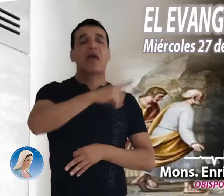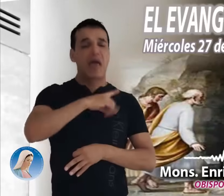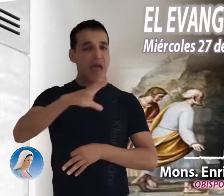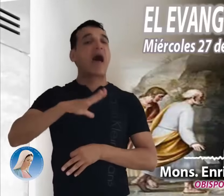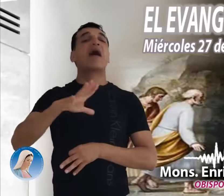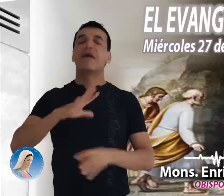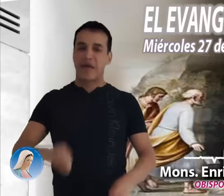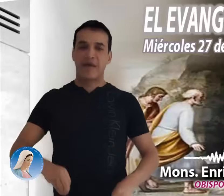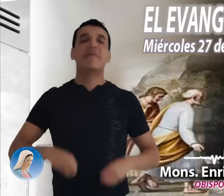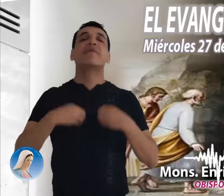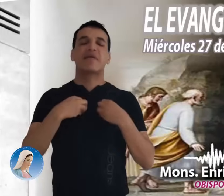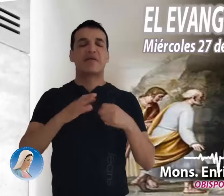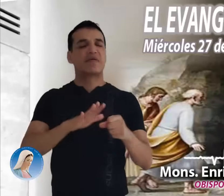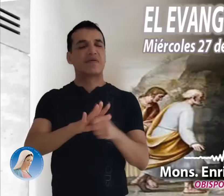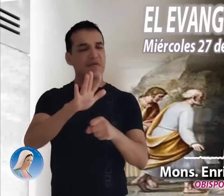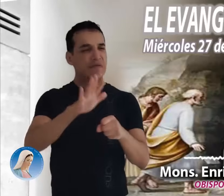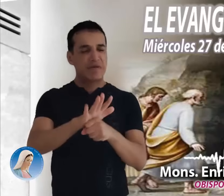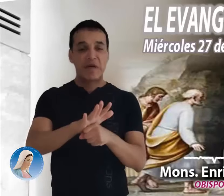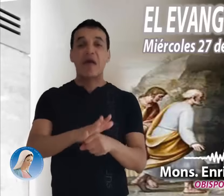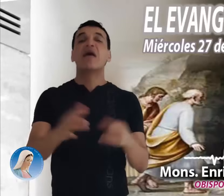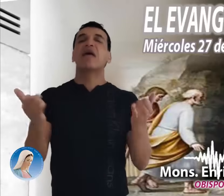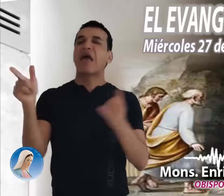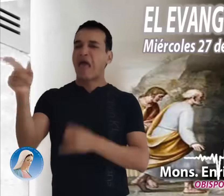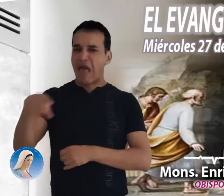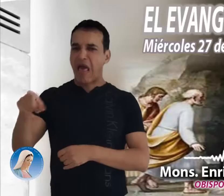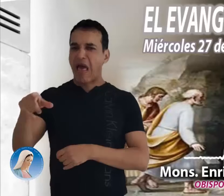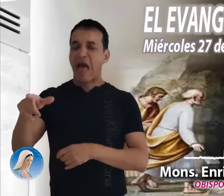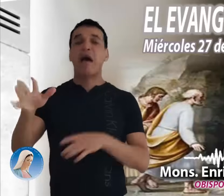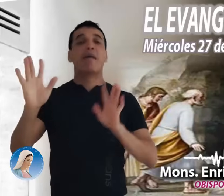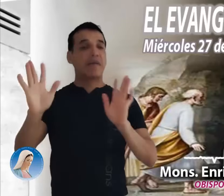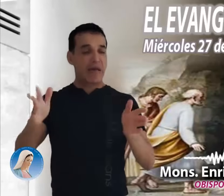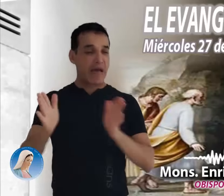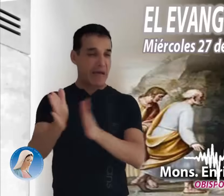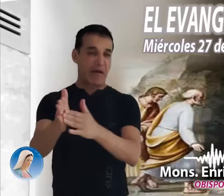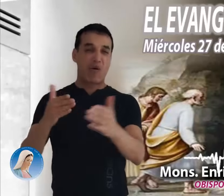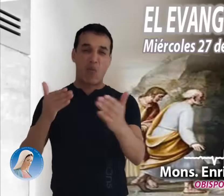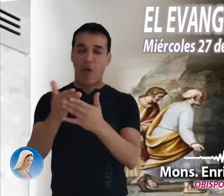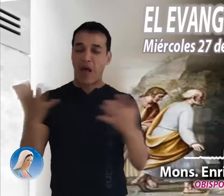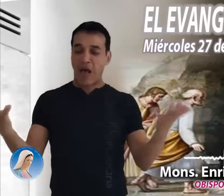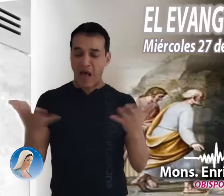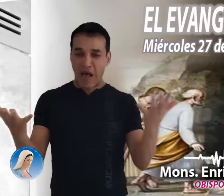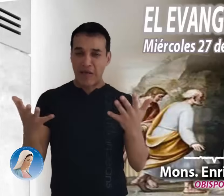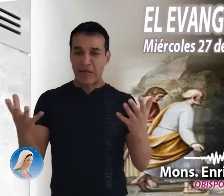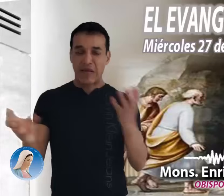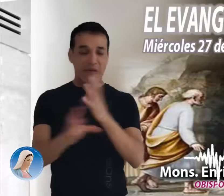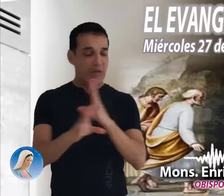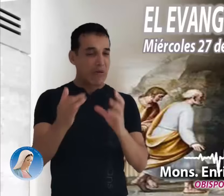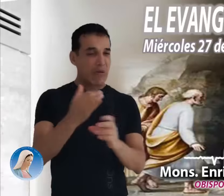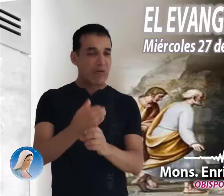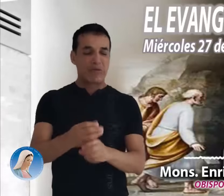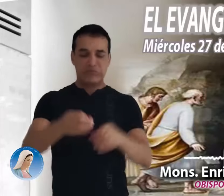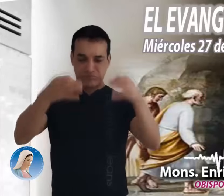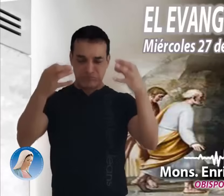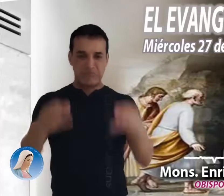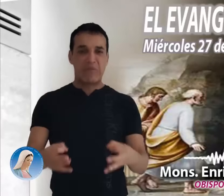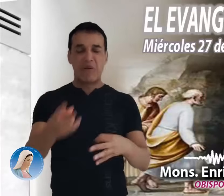en abundancia. Y lo entiende como una vida plena que se traduce en obras concretas hacia el prójimo,